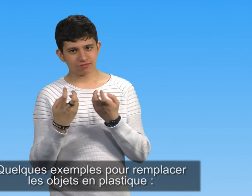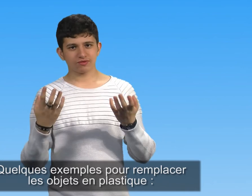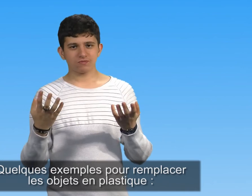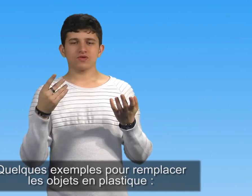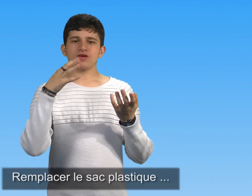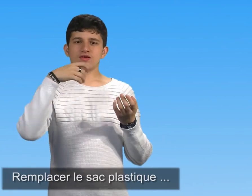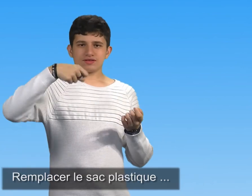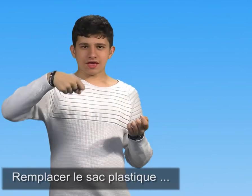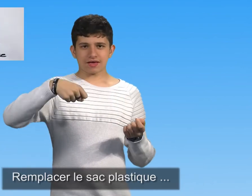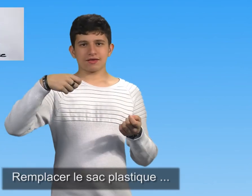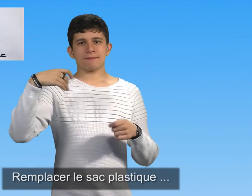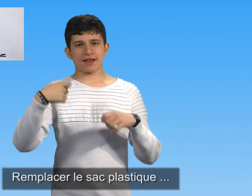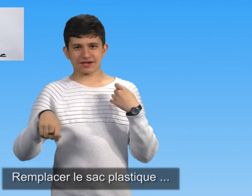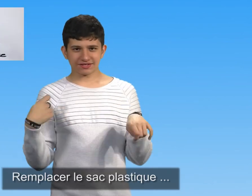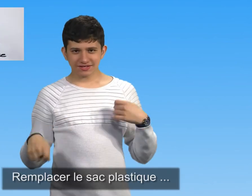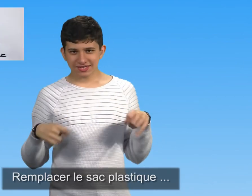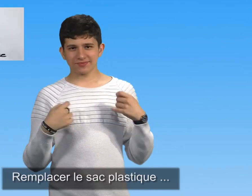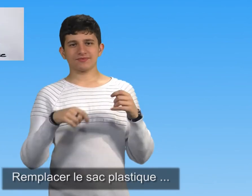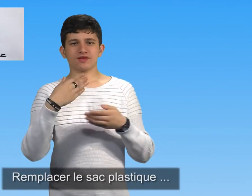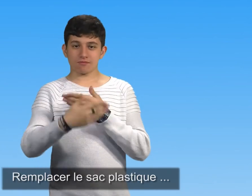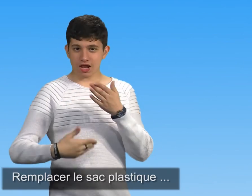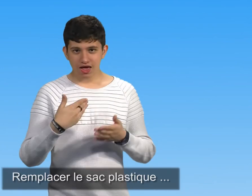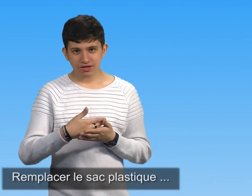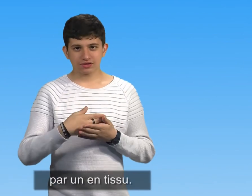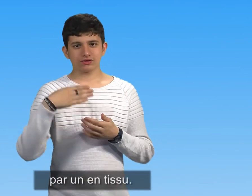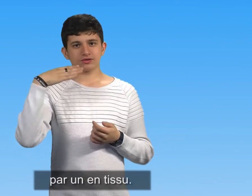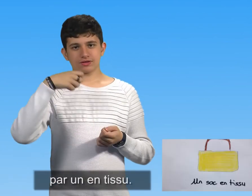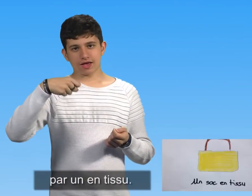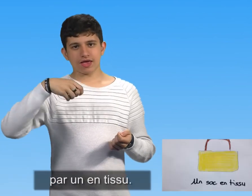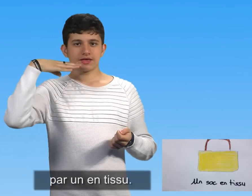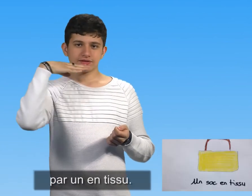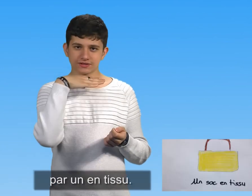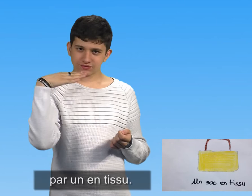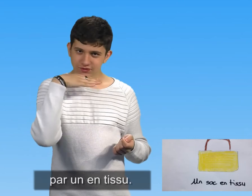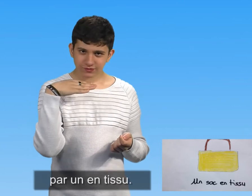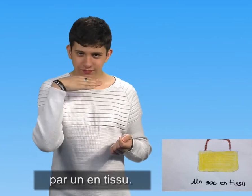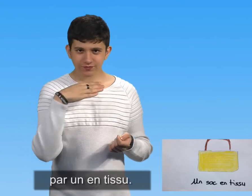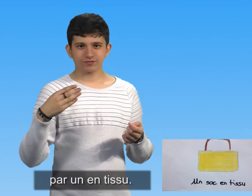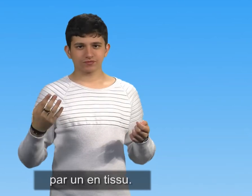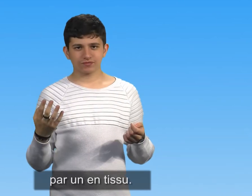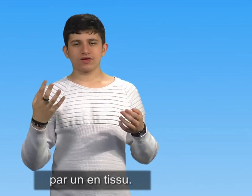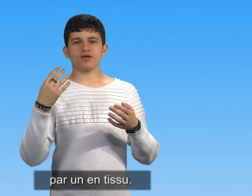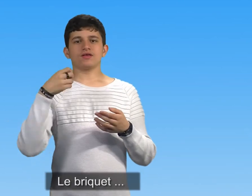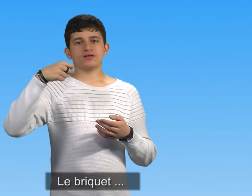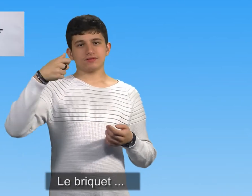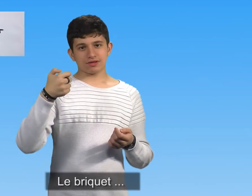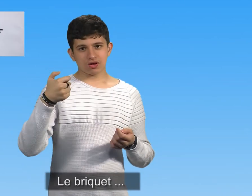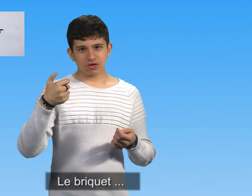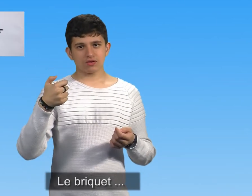Remplacer le sac plastique par un sac en tissu, le